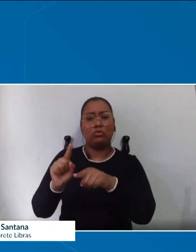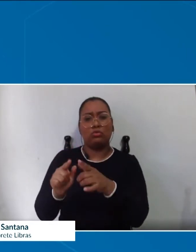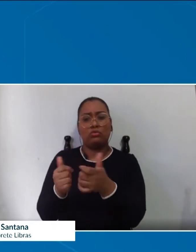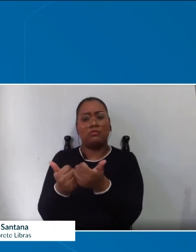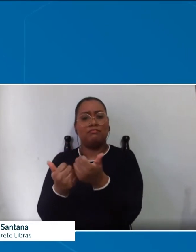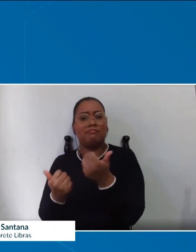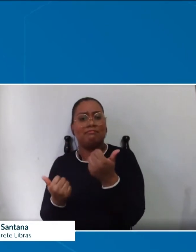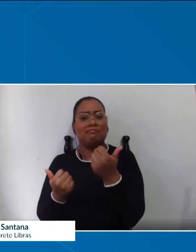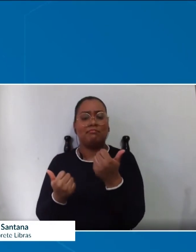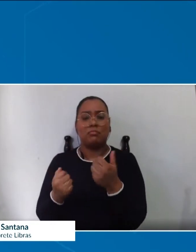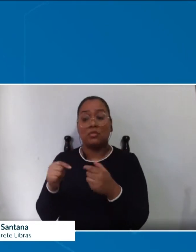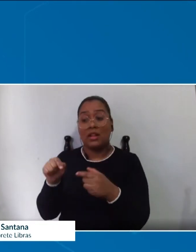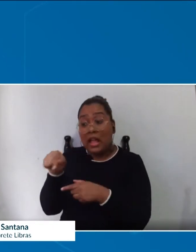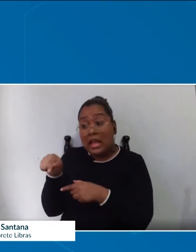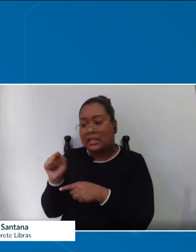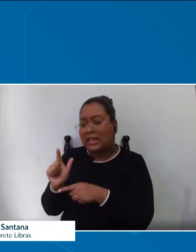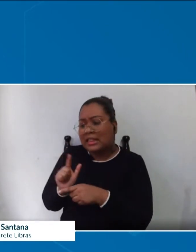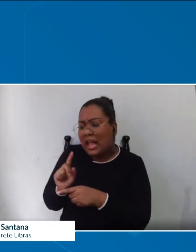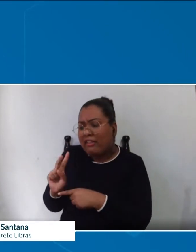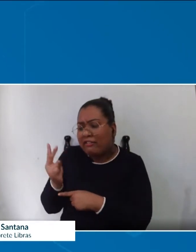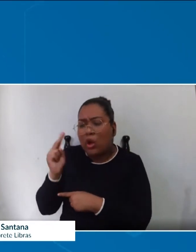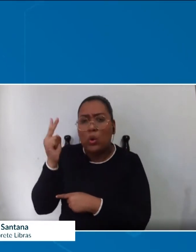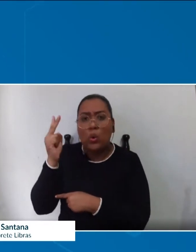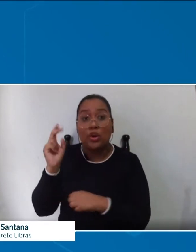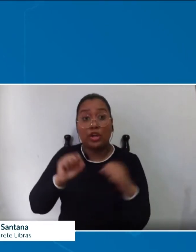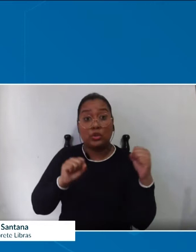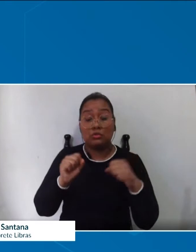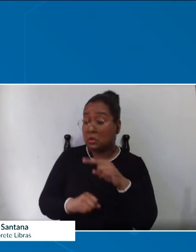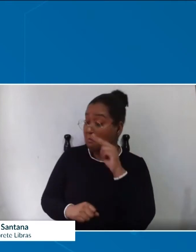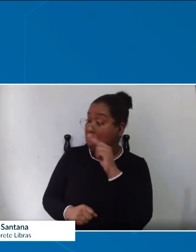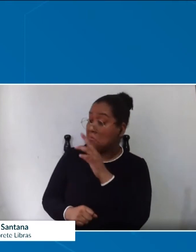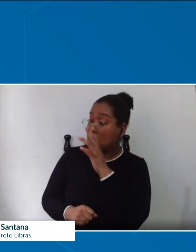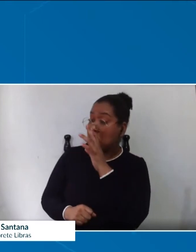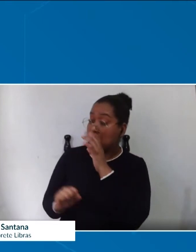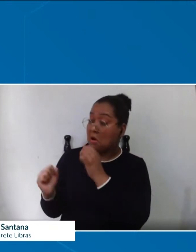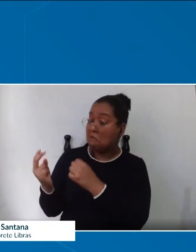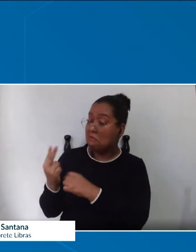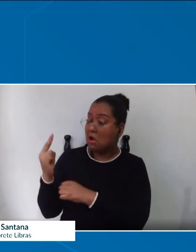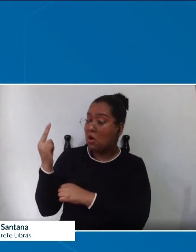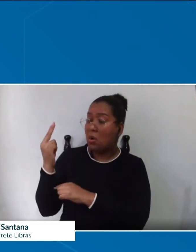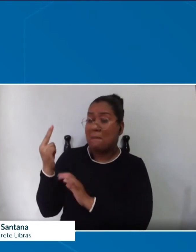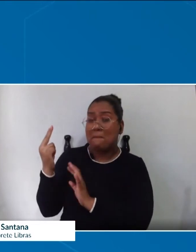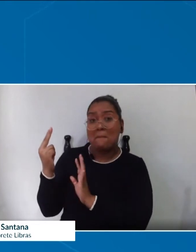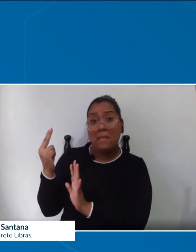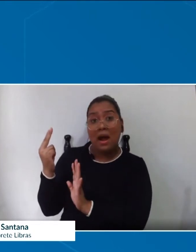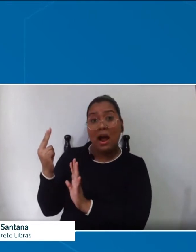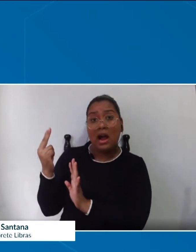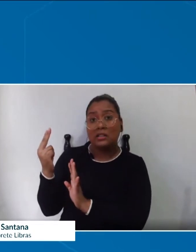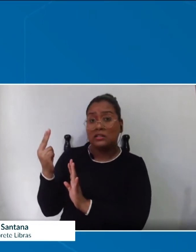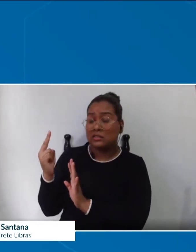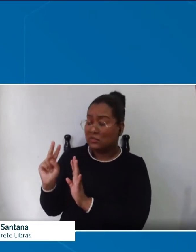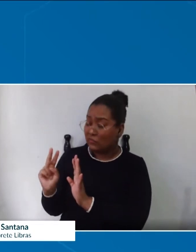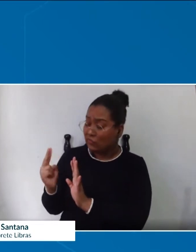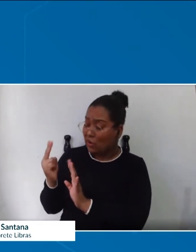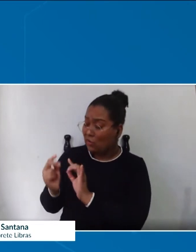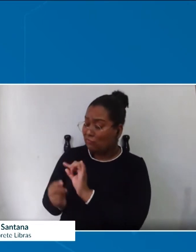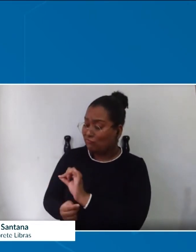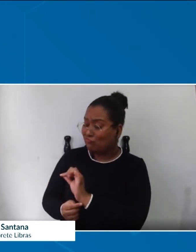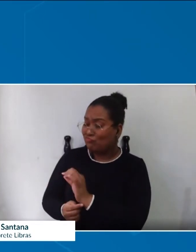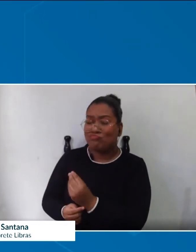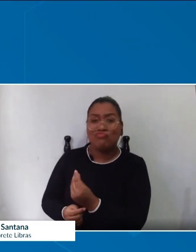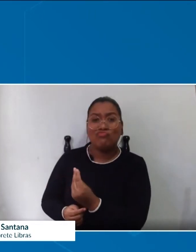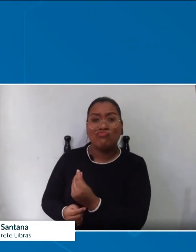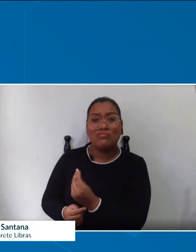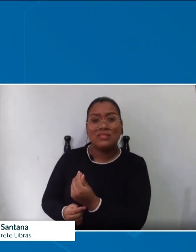eles até têm um valor agregado na indústria, mas que é um valor que, às vezes, não que a gente pode